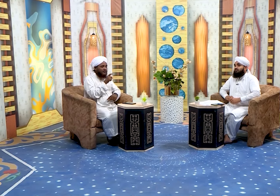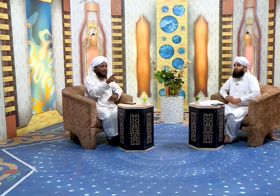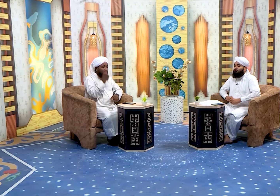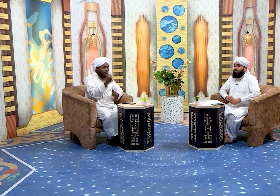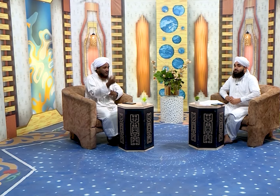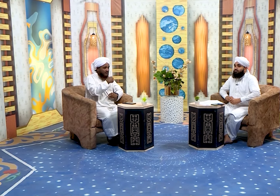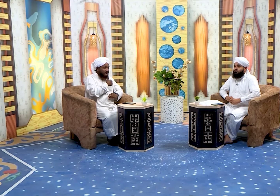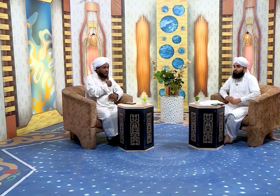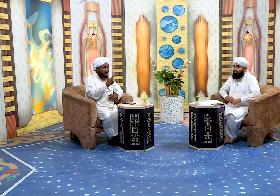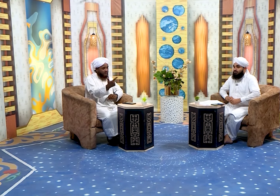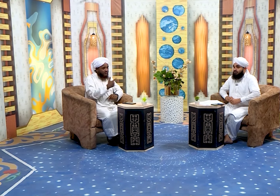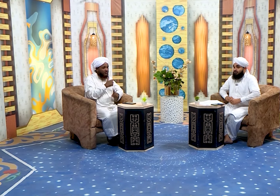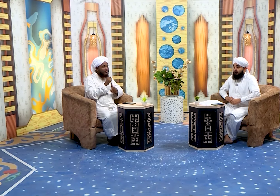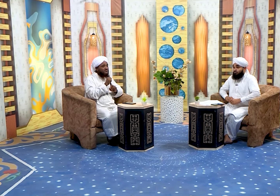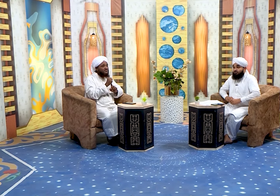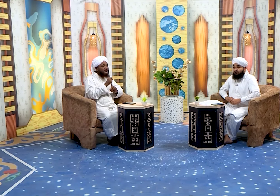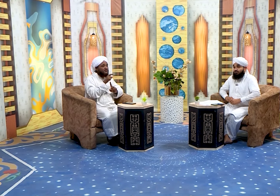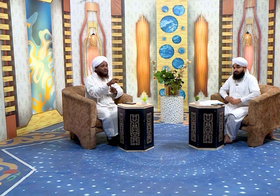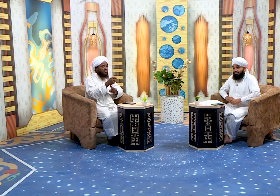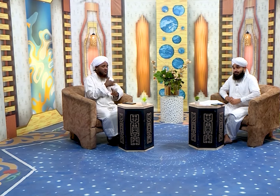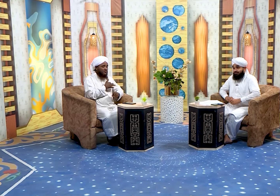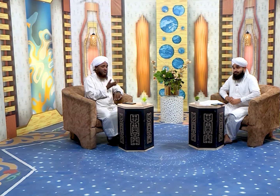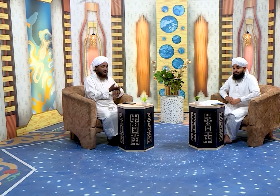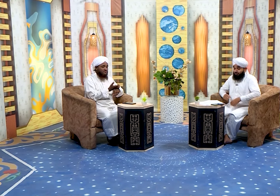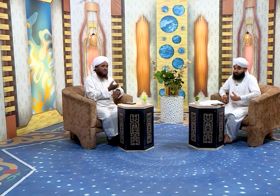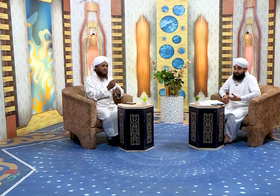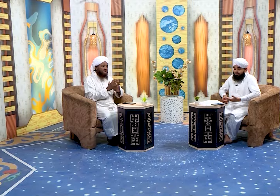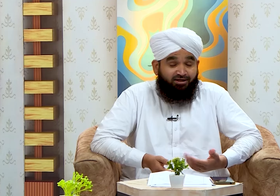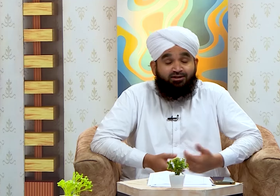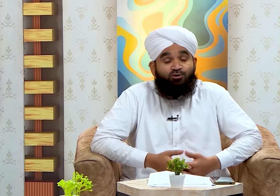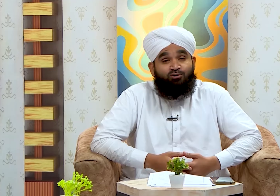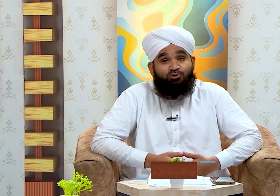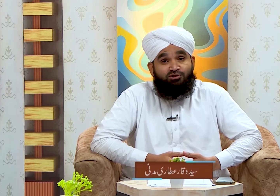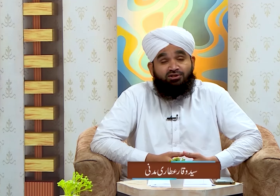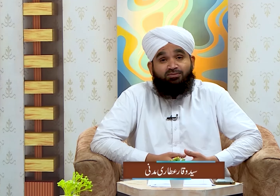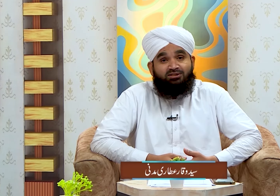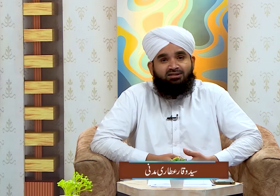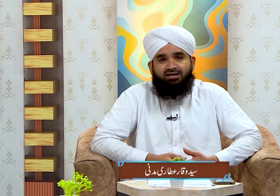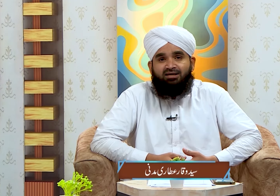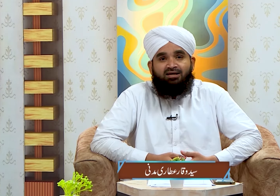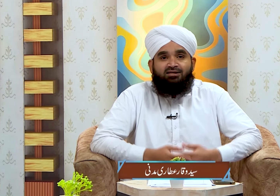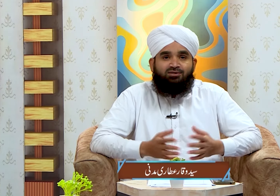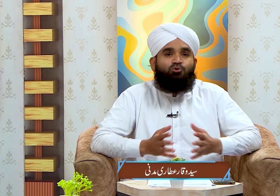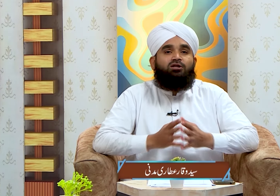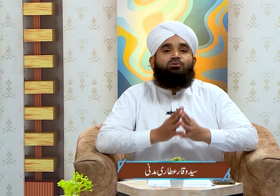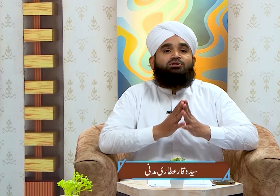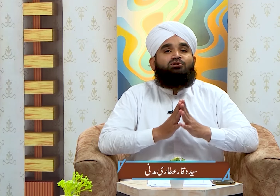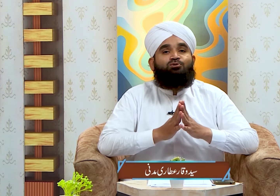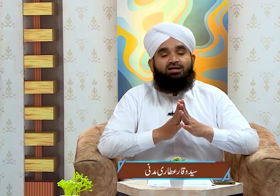ایسا نہیں ہوگا جسے یہ پسند ہو کہ مجھے سختی پسند ہے یا کوئی کہتا ہو کہ مجھے سختی پسند ہے سب کو نرمی پسند ہوتی